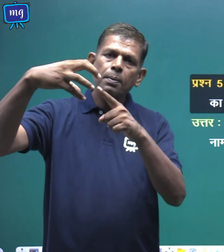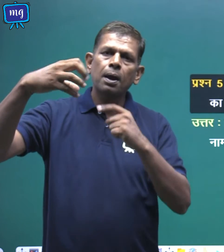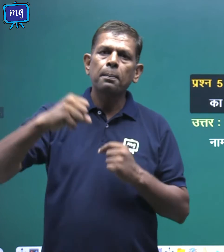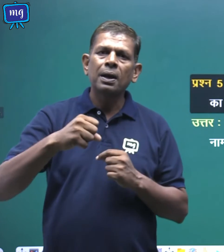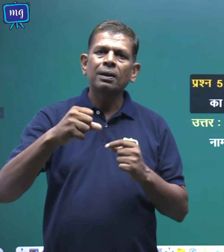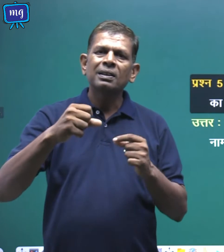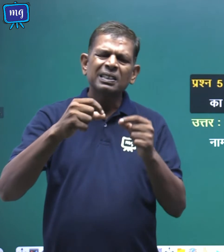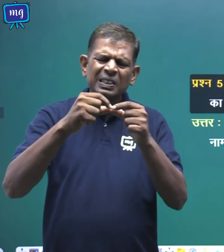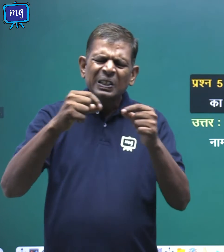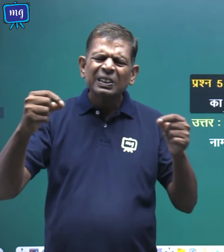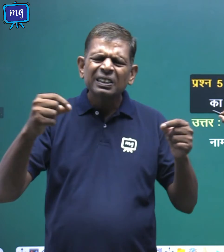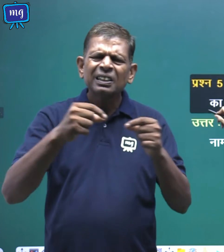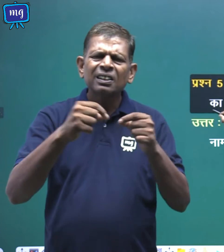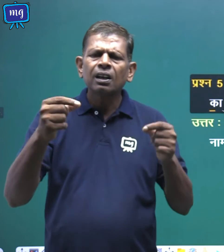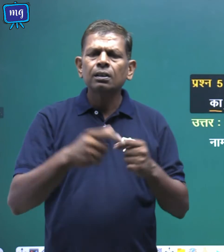पतले तार का